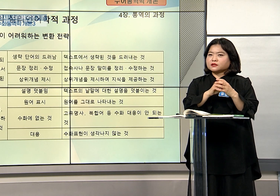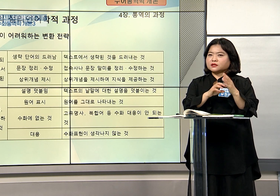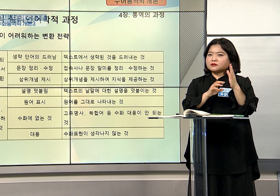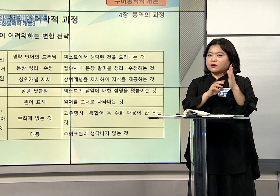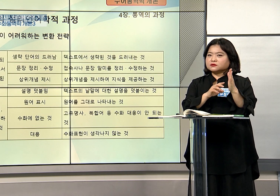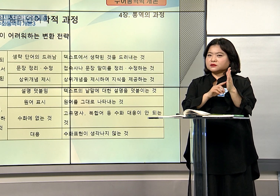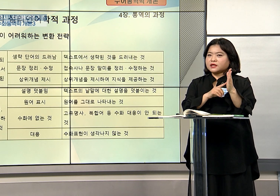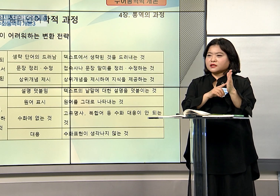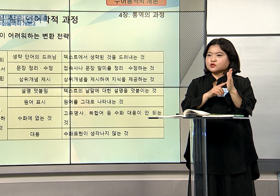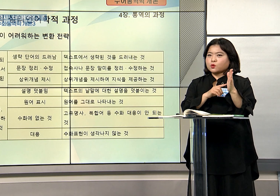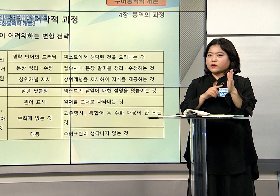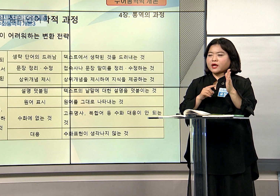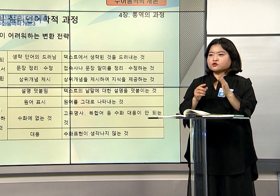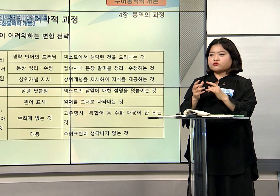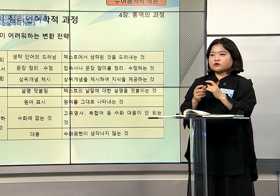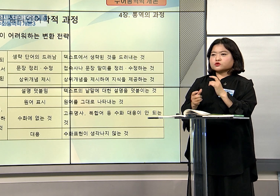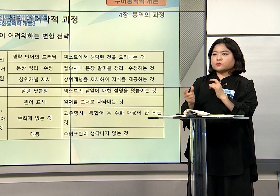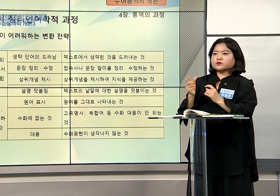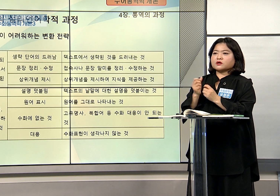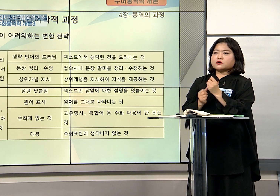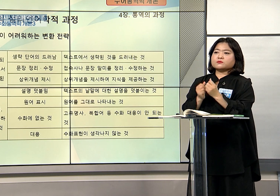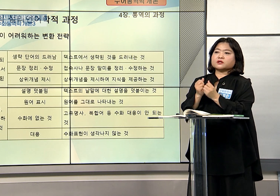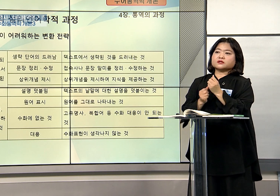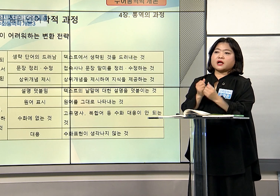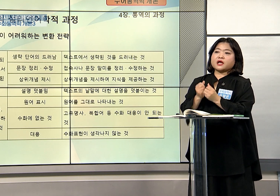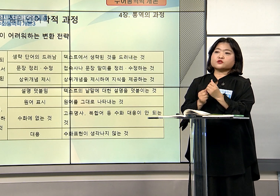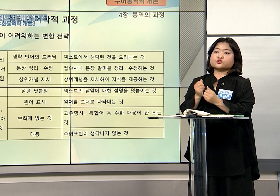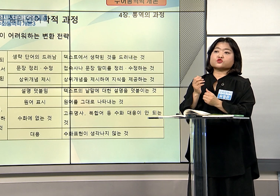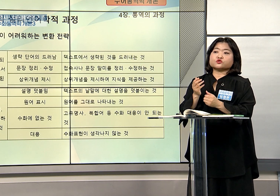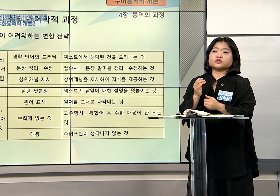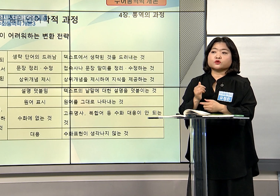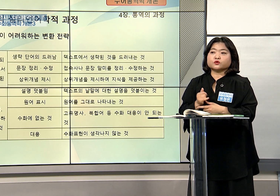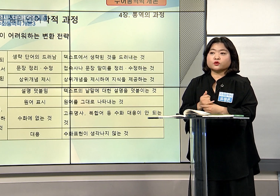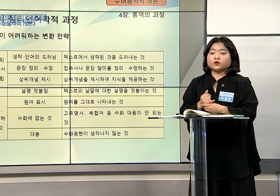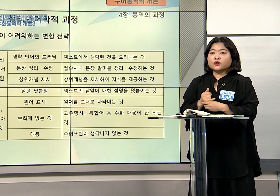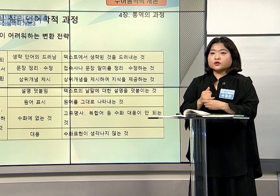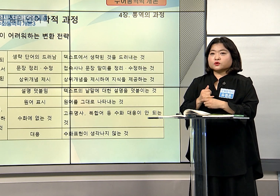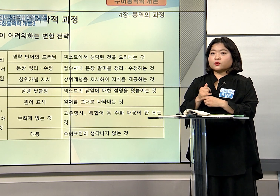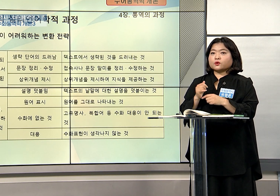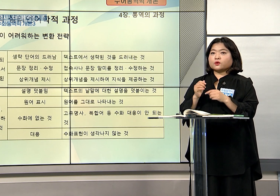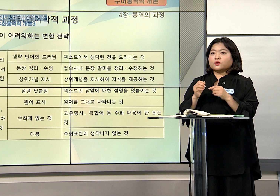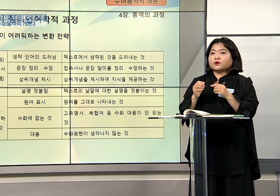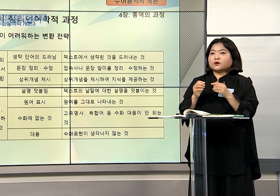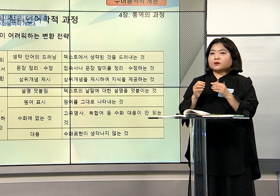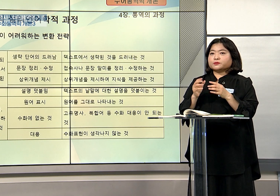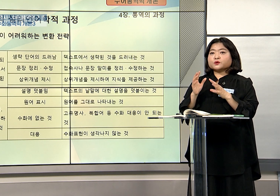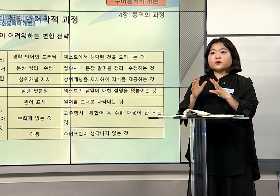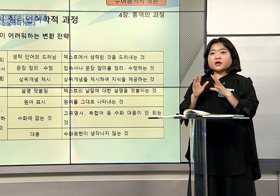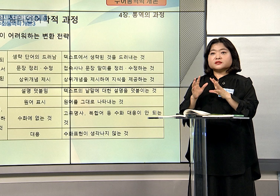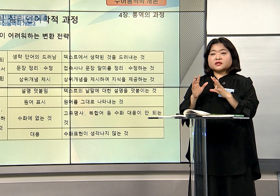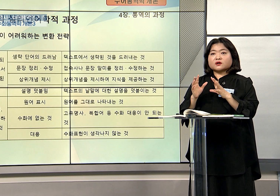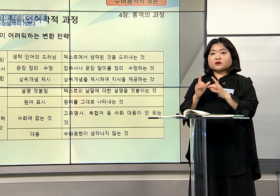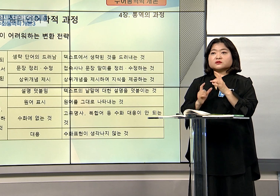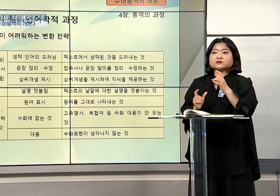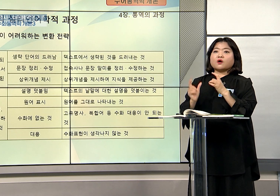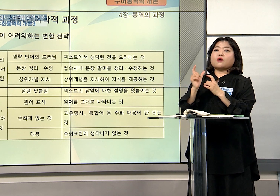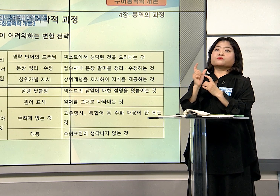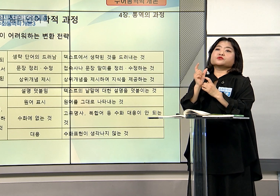축약적인 이야기 속에 수화로 좀 더 설명을 해줄 수도 있고 또 필요에 의해서